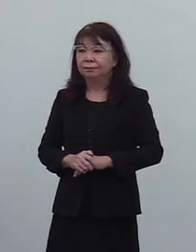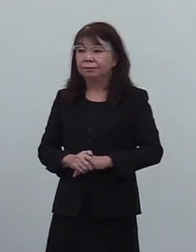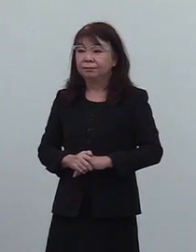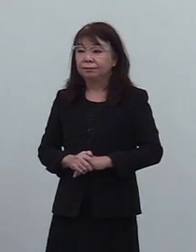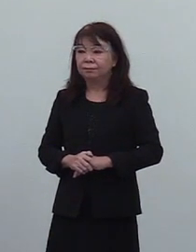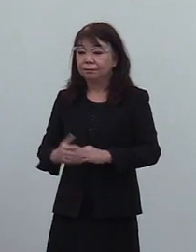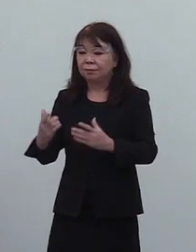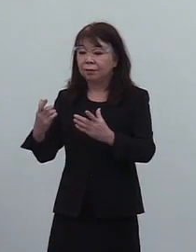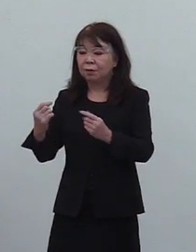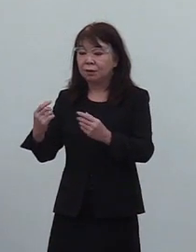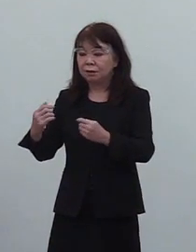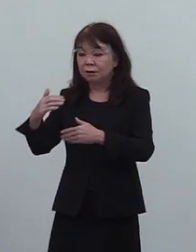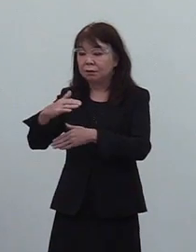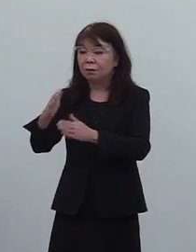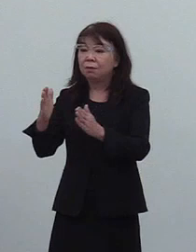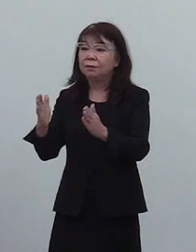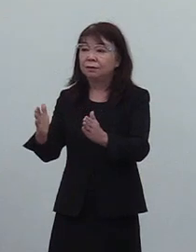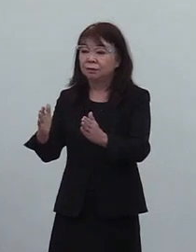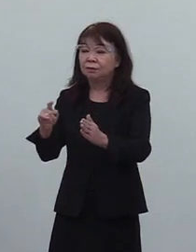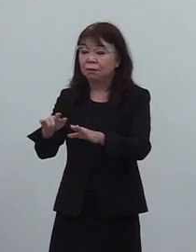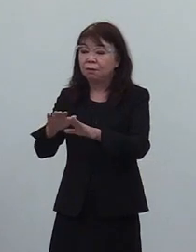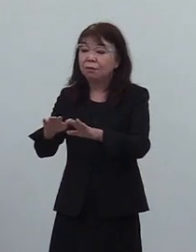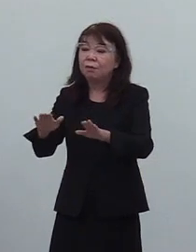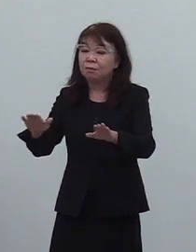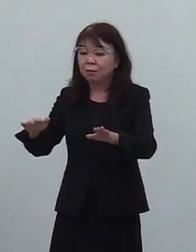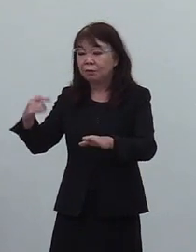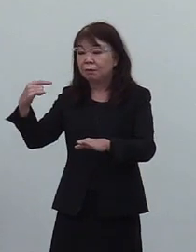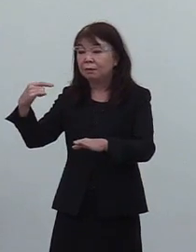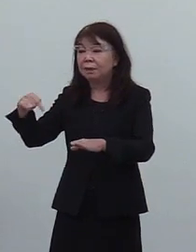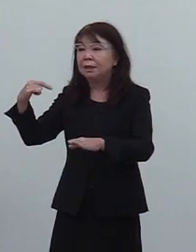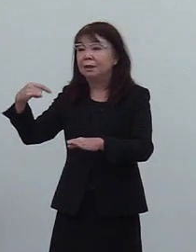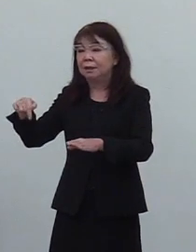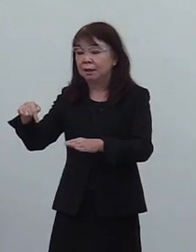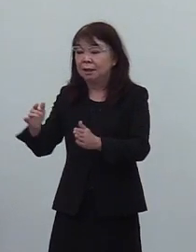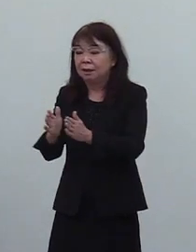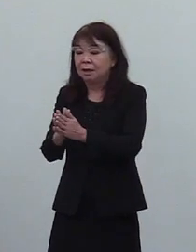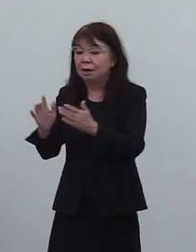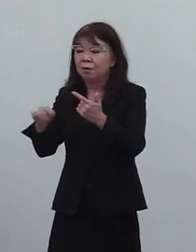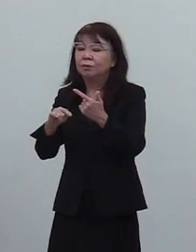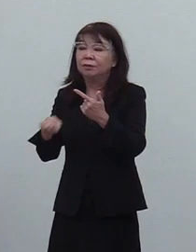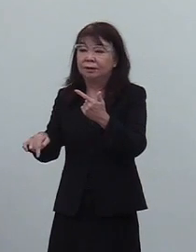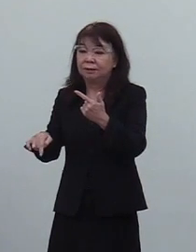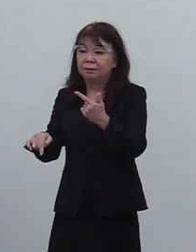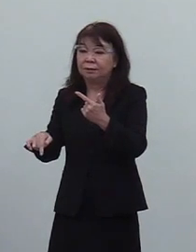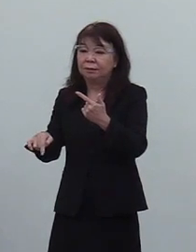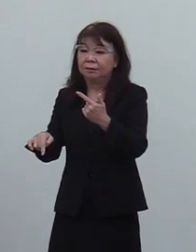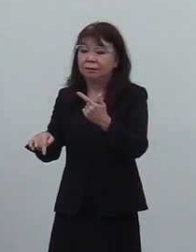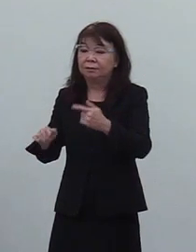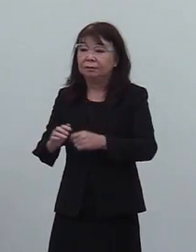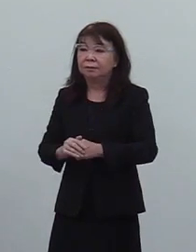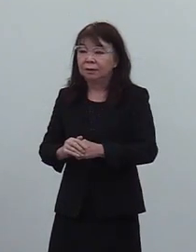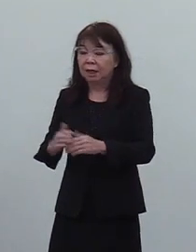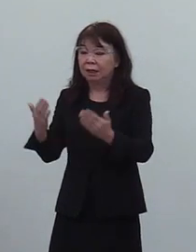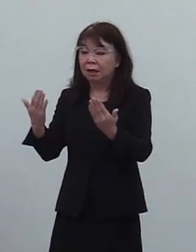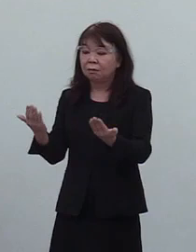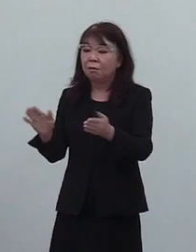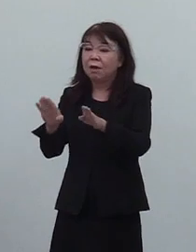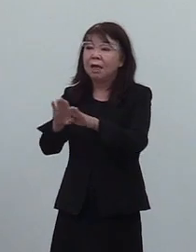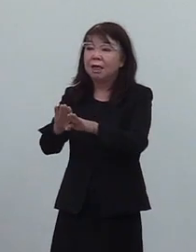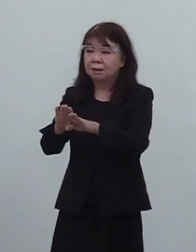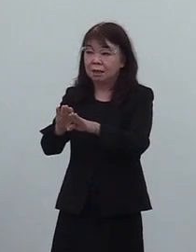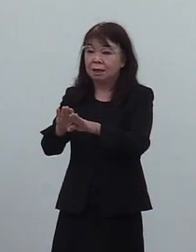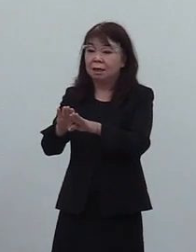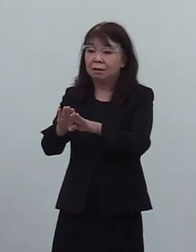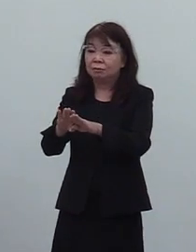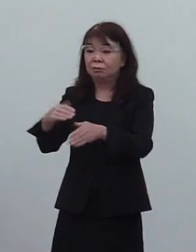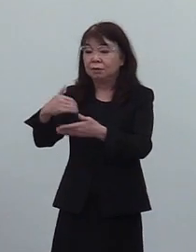レモナクラスの方が、児童と教職員が6名やられて、で一応、学校閉鎖という形だと言ってい